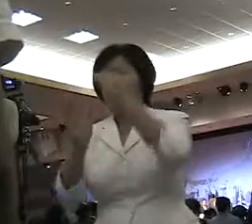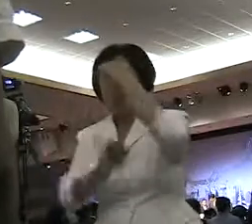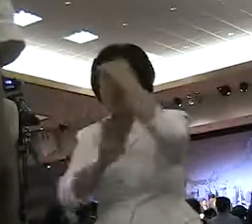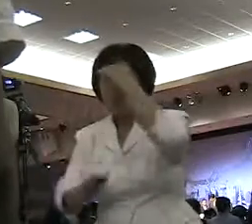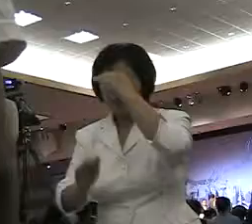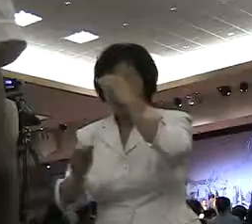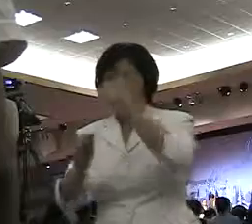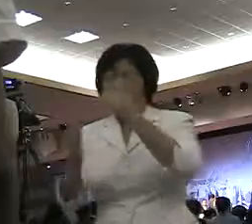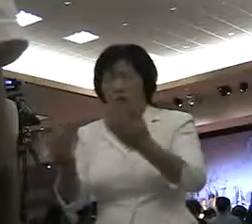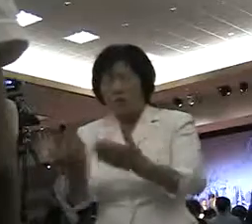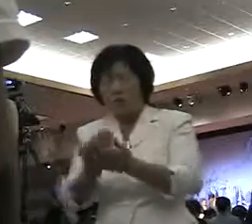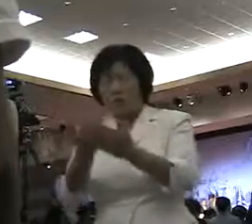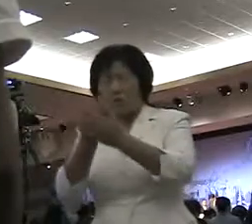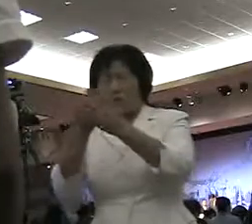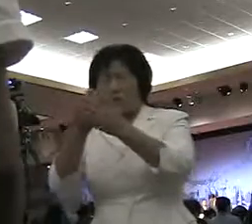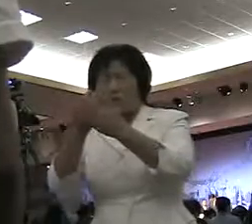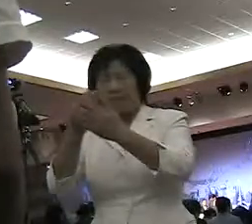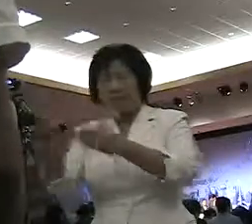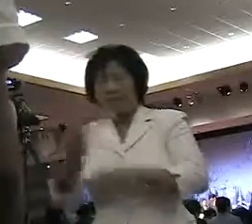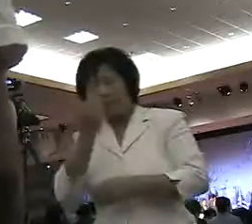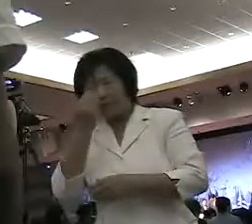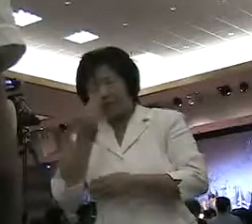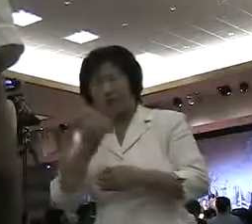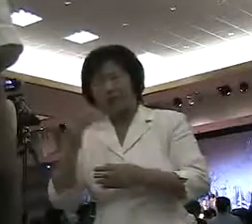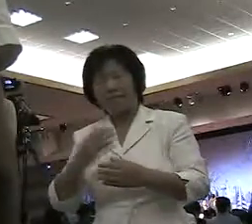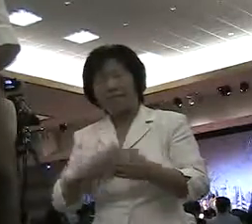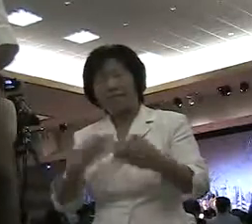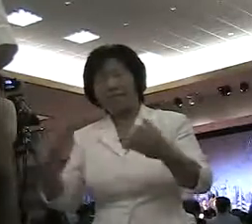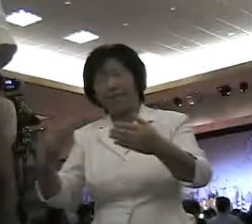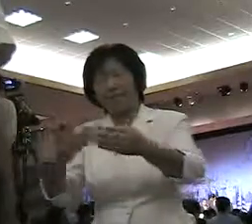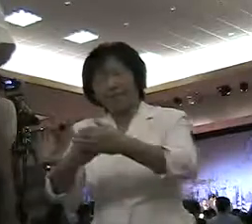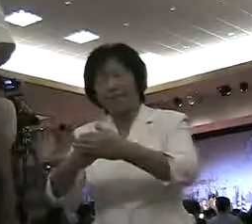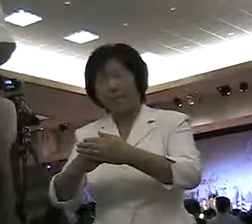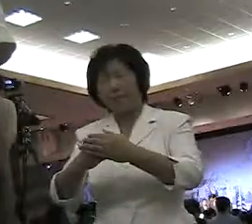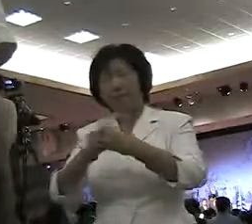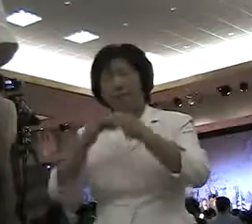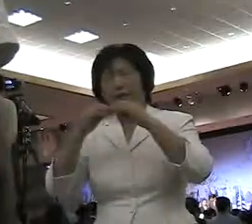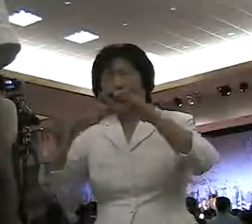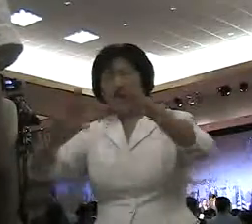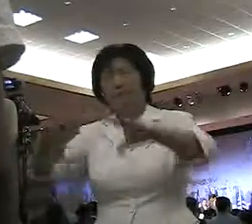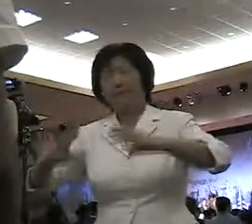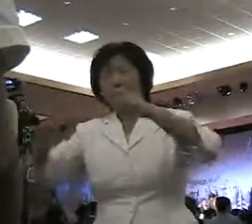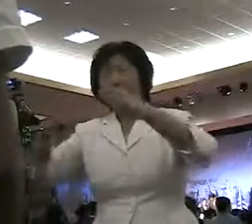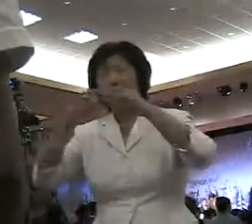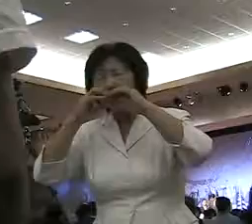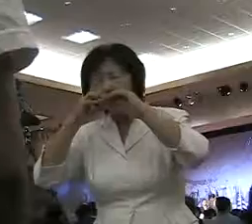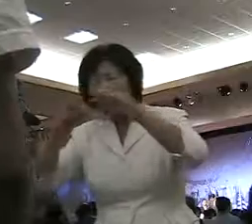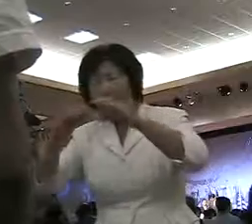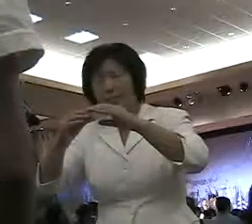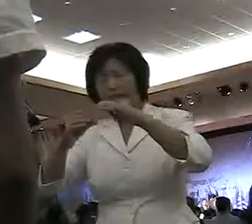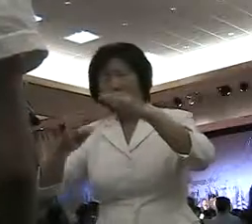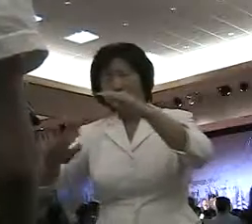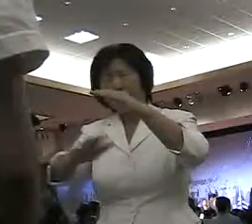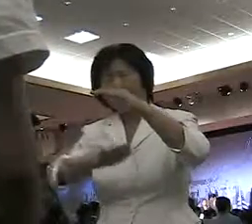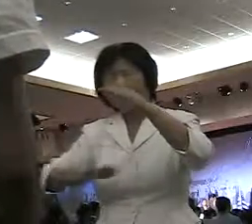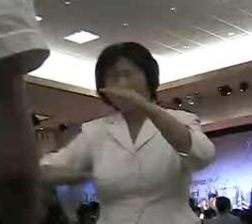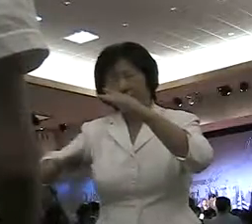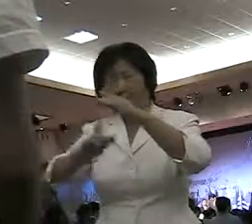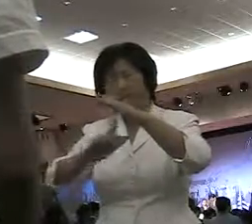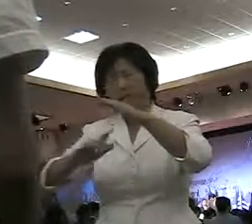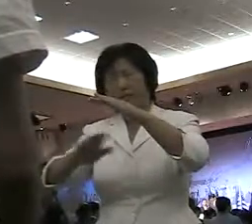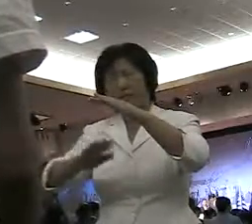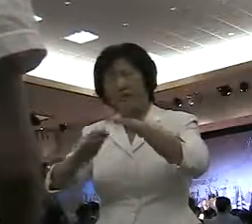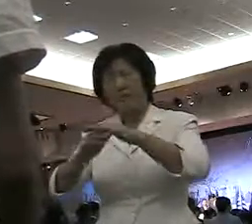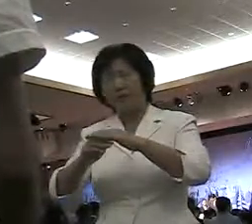성장하는 공동체의 거룩한 비전을 품고 세계 선교를 이끌어가는 교회 되게 하여 주시고 그늘지고 우울한 소식이 가득한 세상